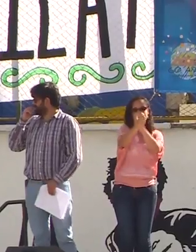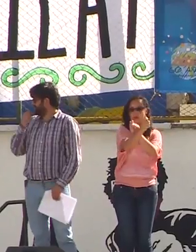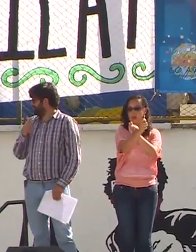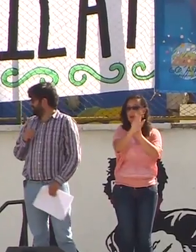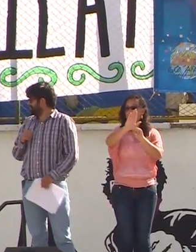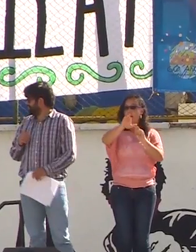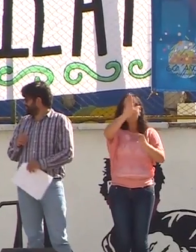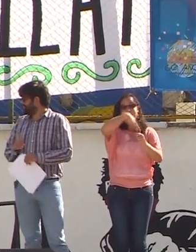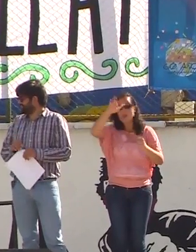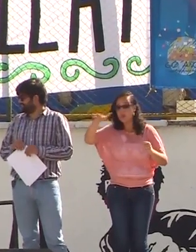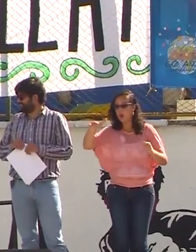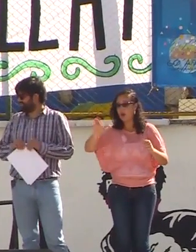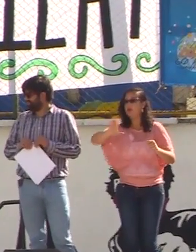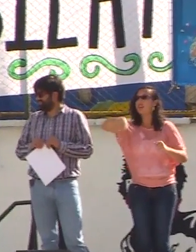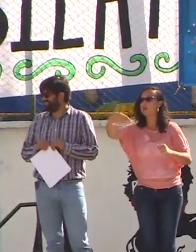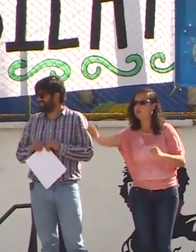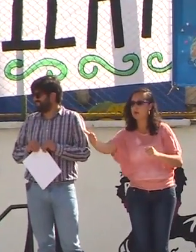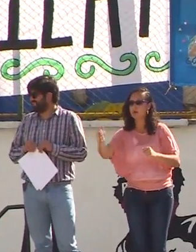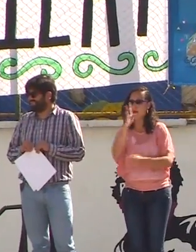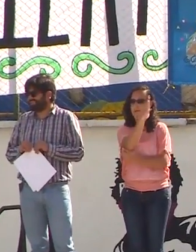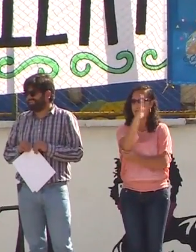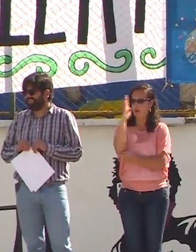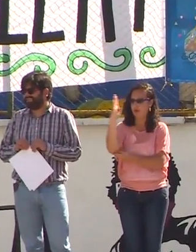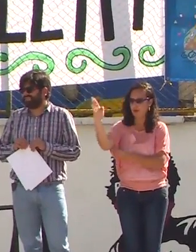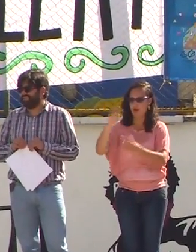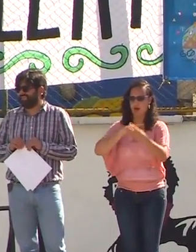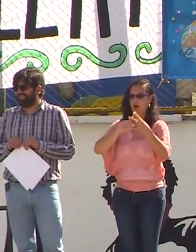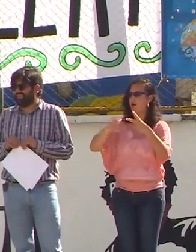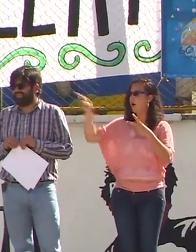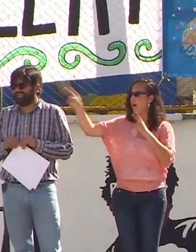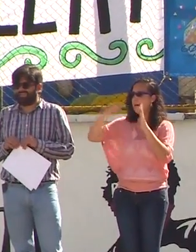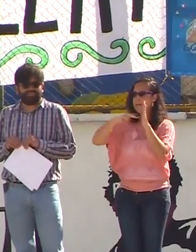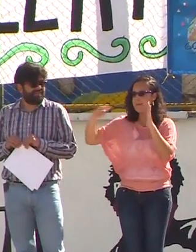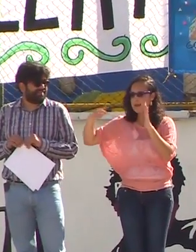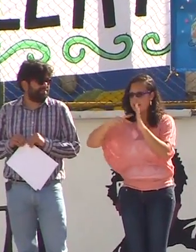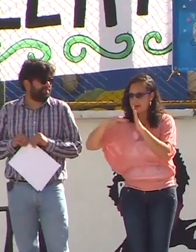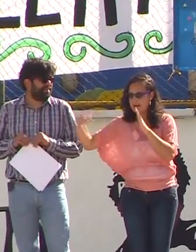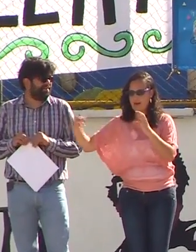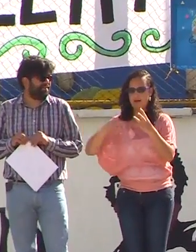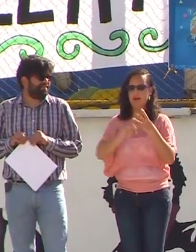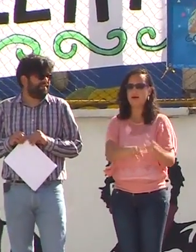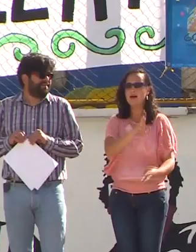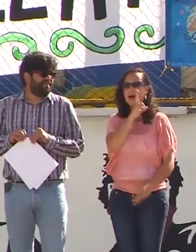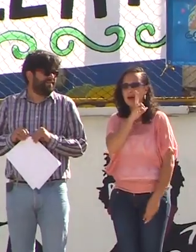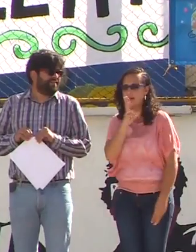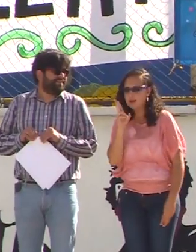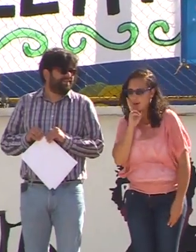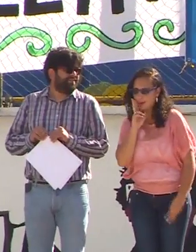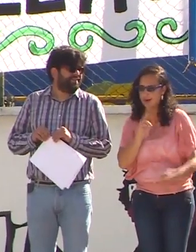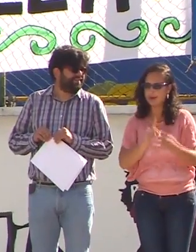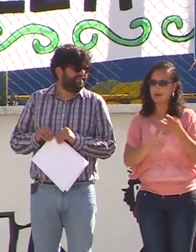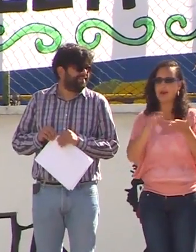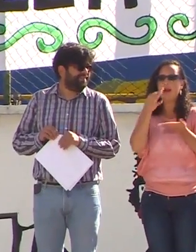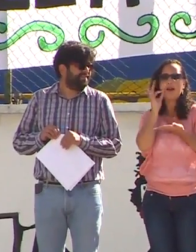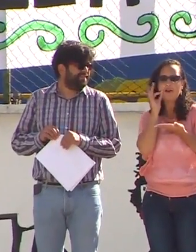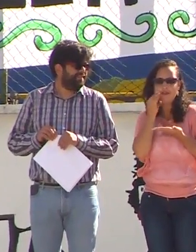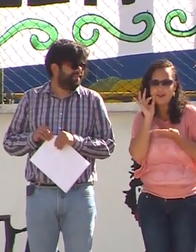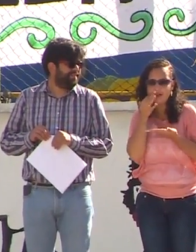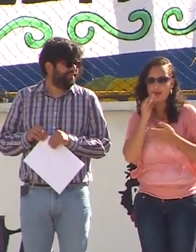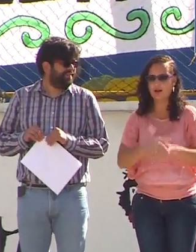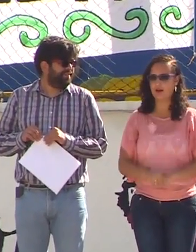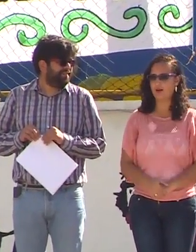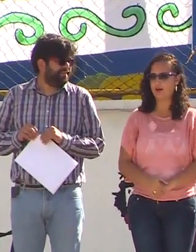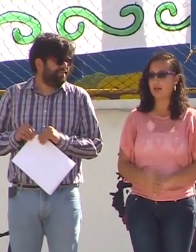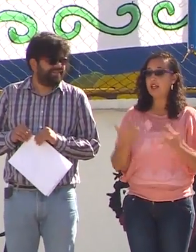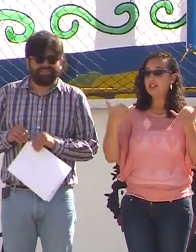biblioteca, la piscina, el restaurante, la cafetería, las